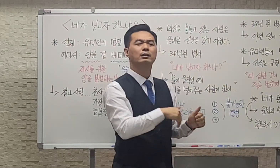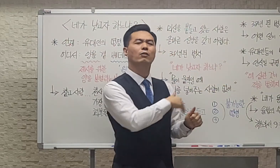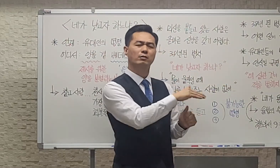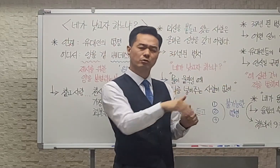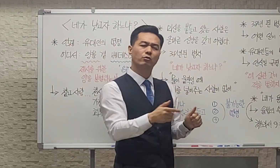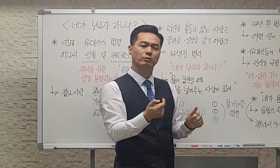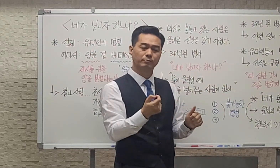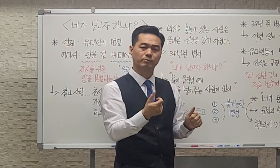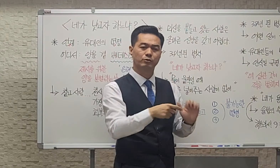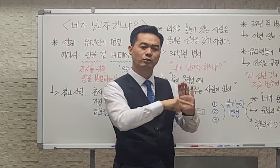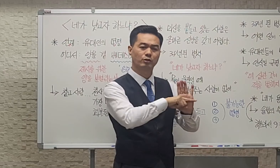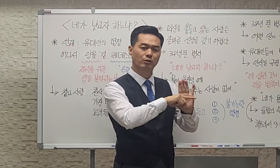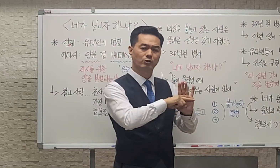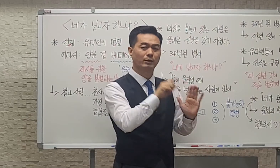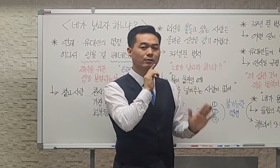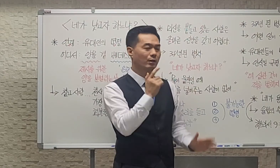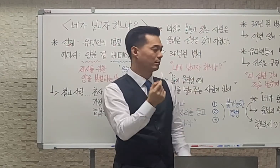상황은 조금 부정적인 것이 맞는 것 같습니다.